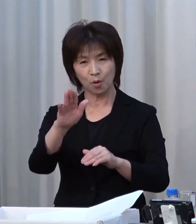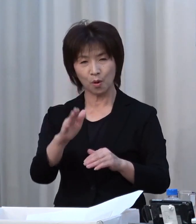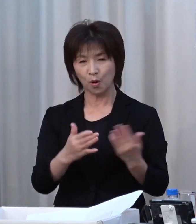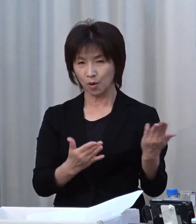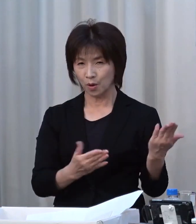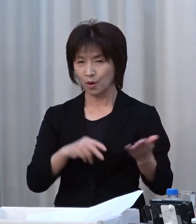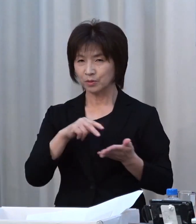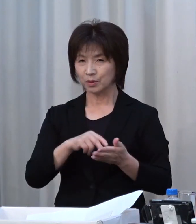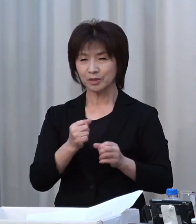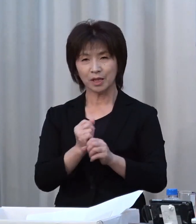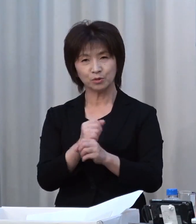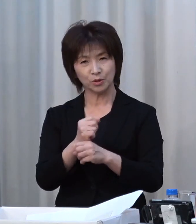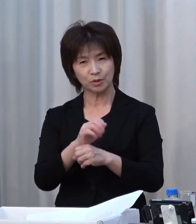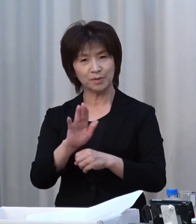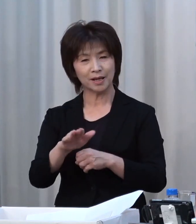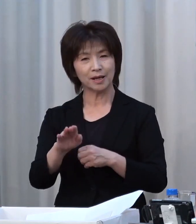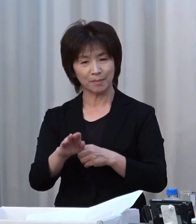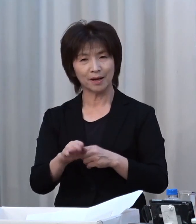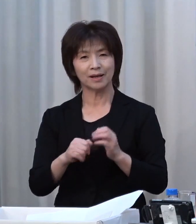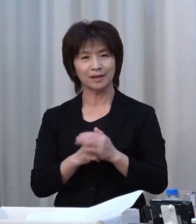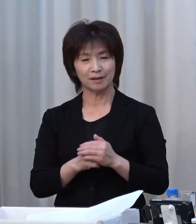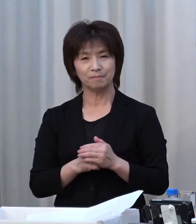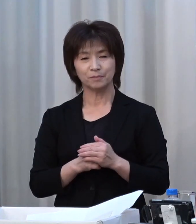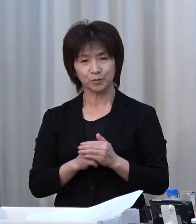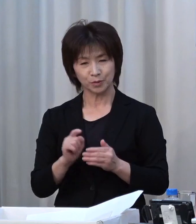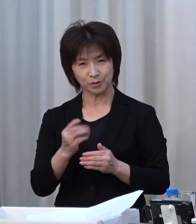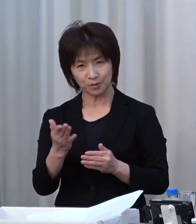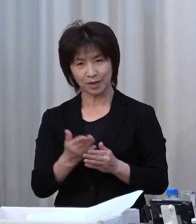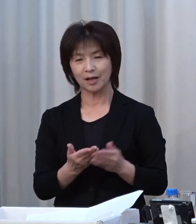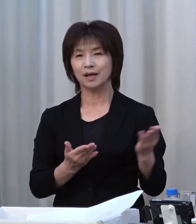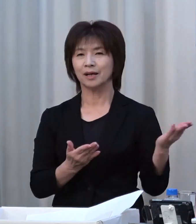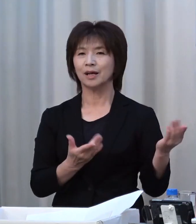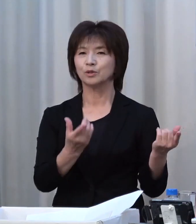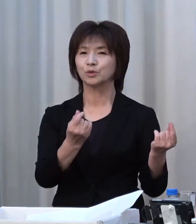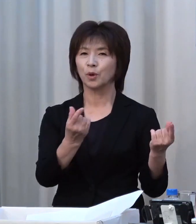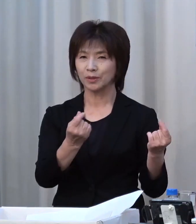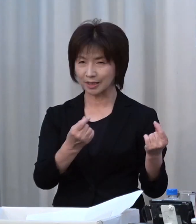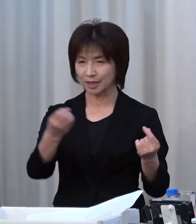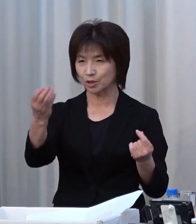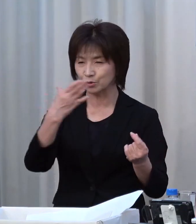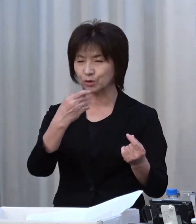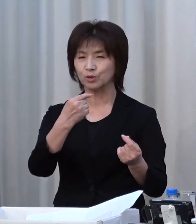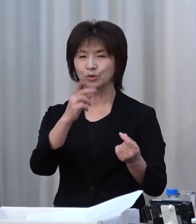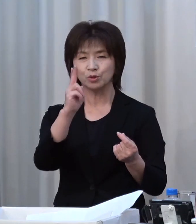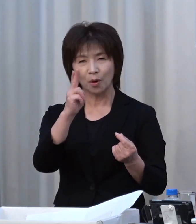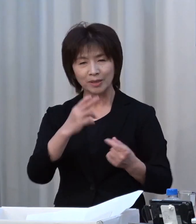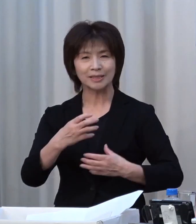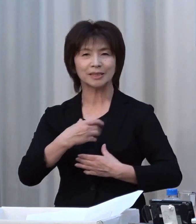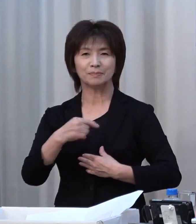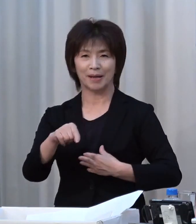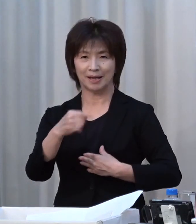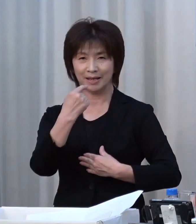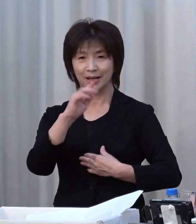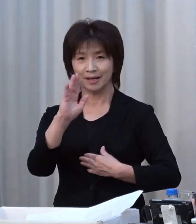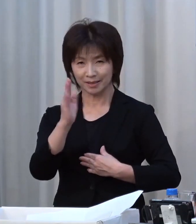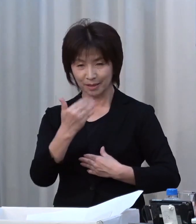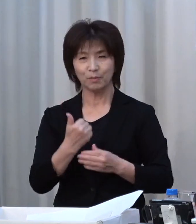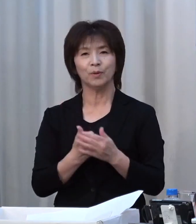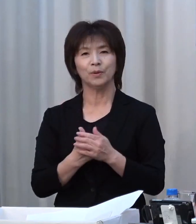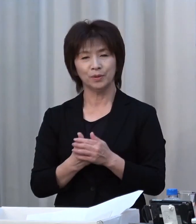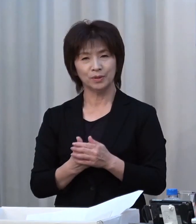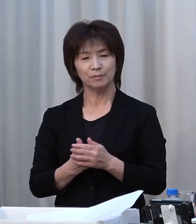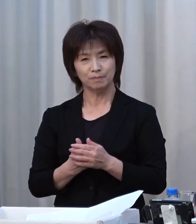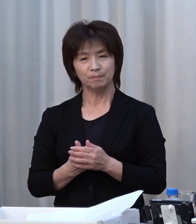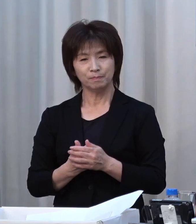として取り組まれるお考えは。 それはやっぱりちょっとね、記者さんに言うとおりね、これもちょっと心配なんですね。ね、でもね、僕はね、